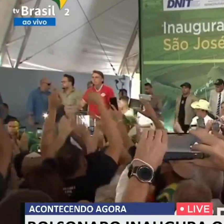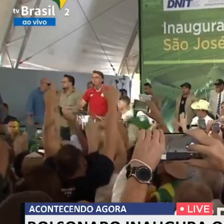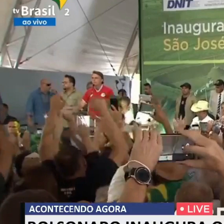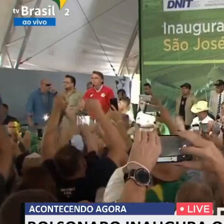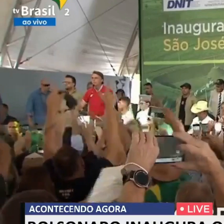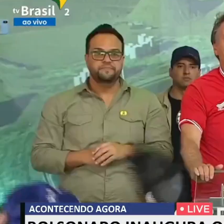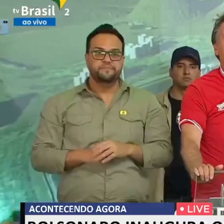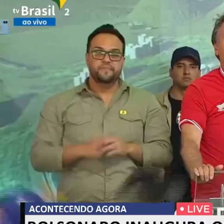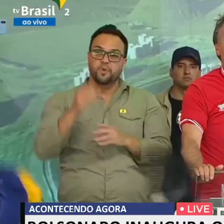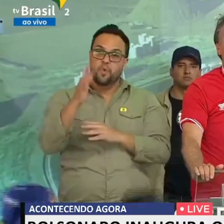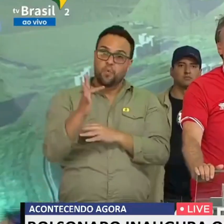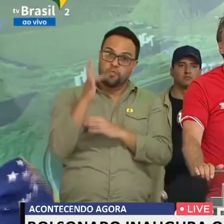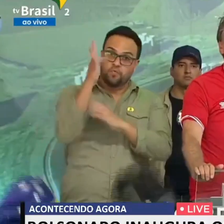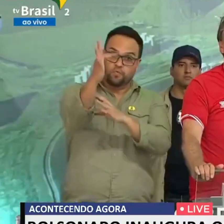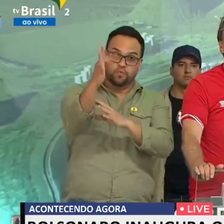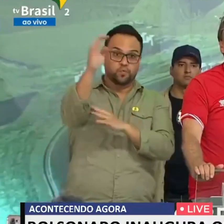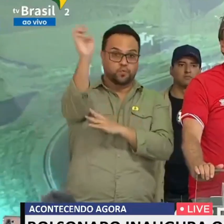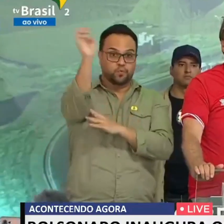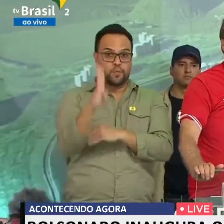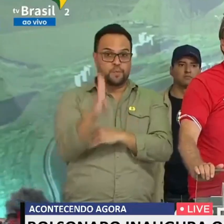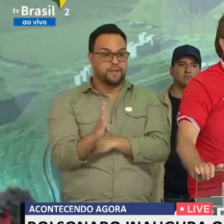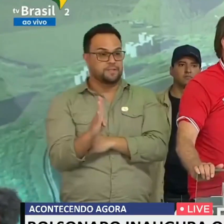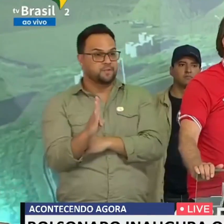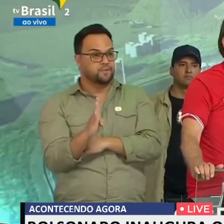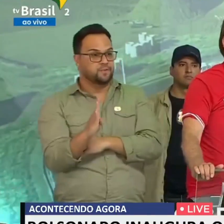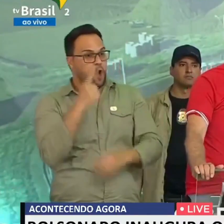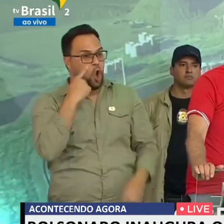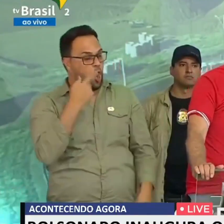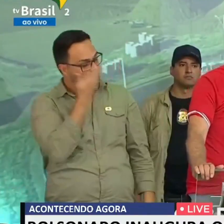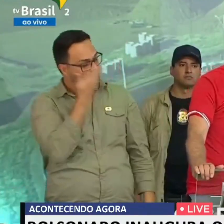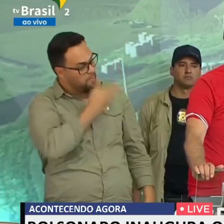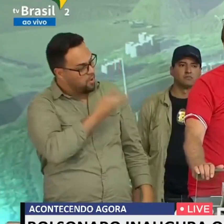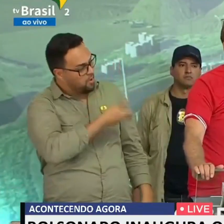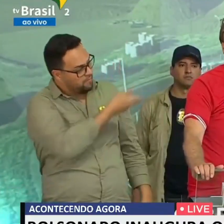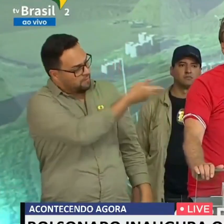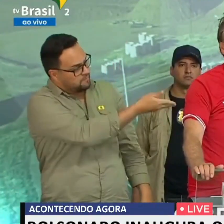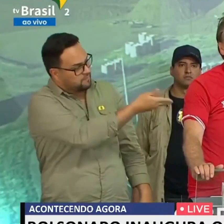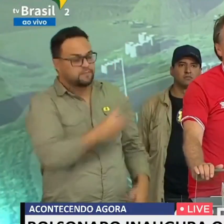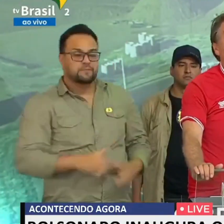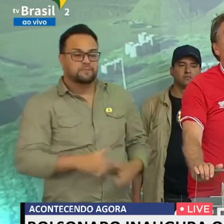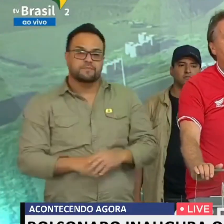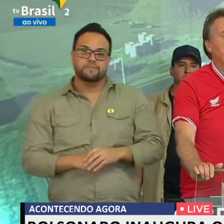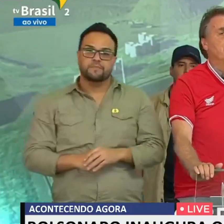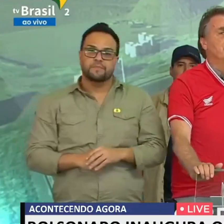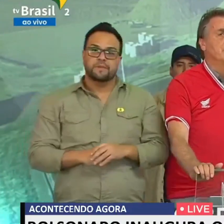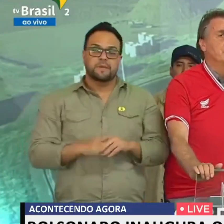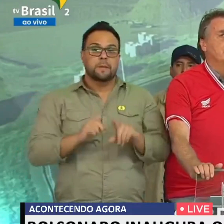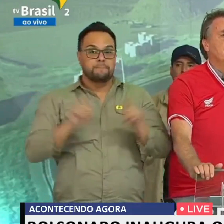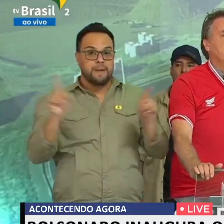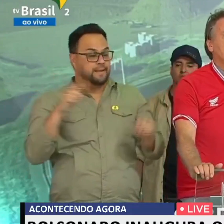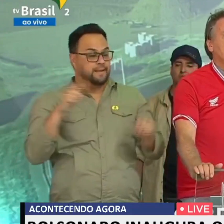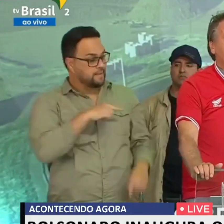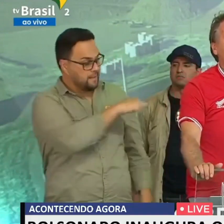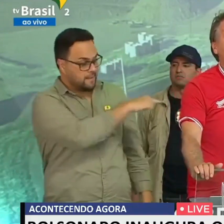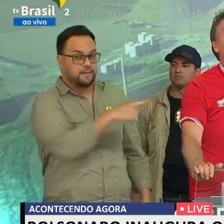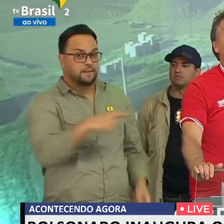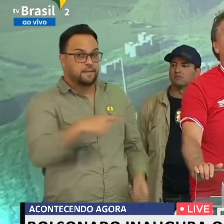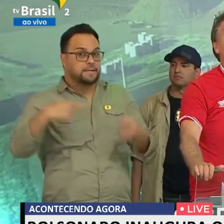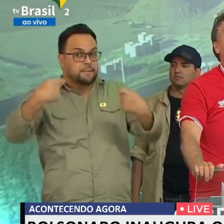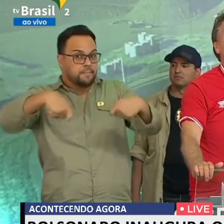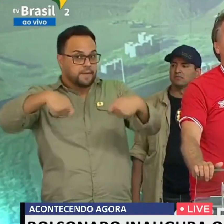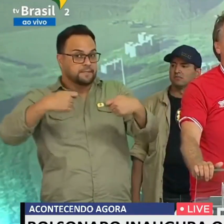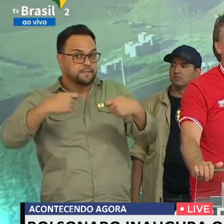O futuro do Brasil está aqui ao meu lado. Mas eles precisam que